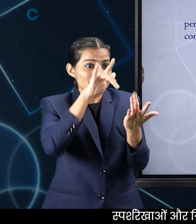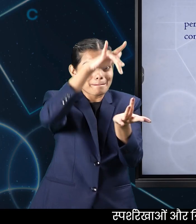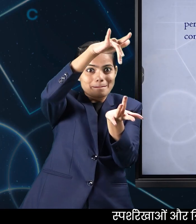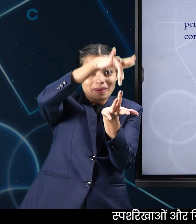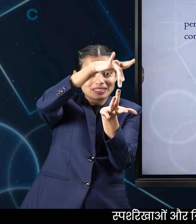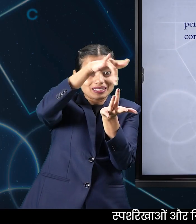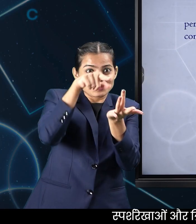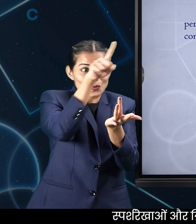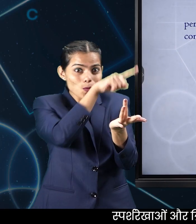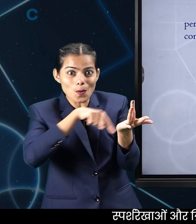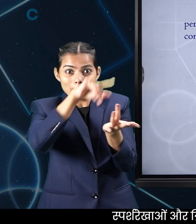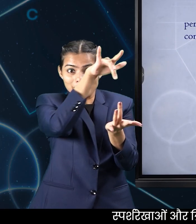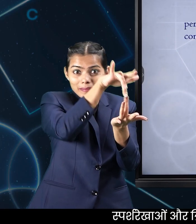हैं।